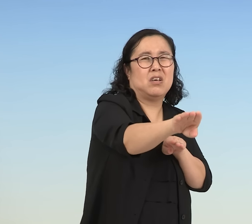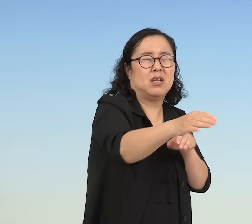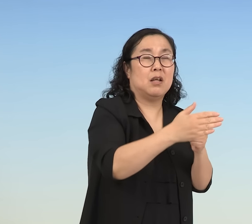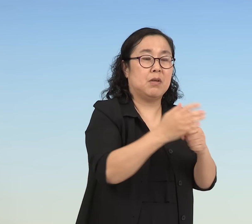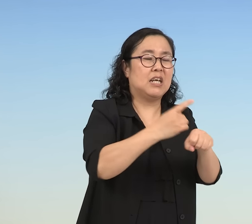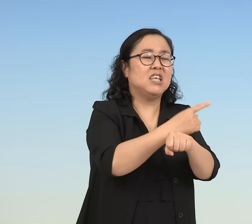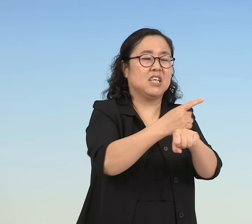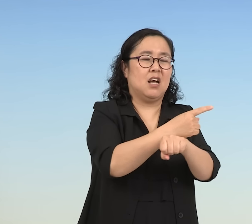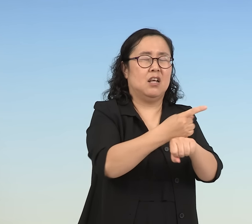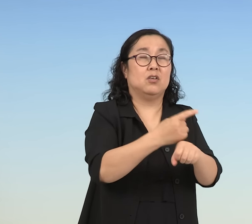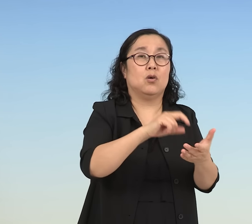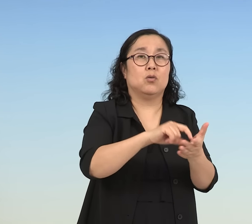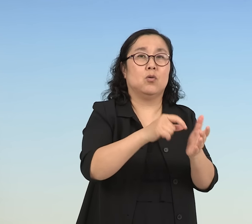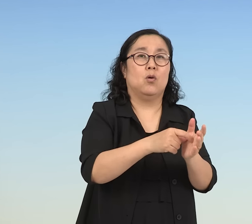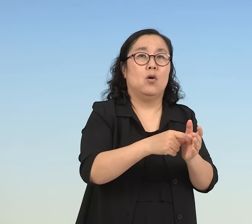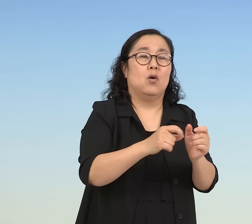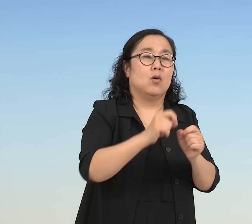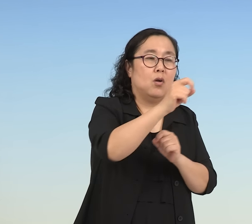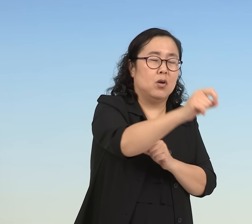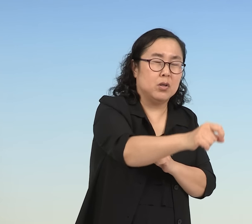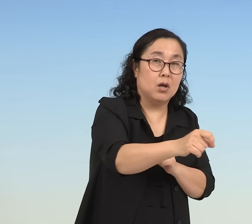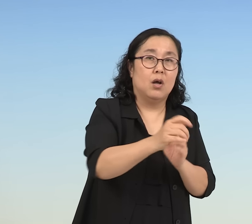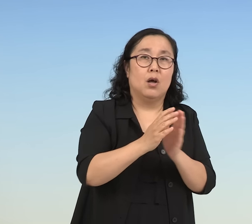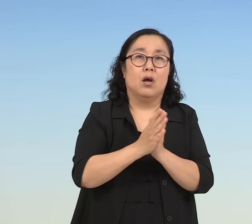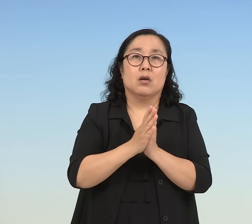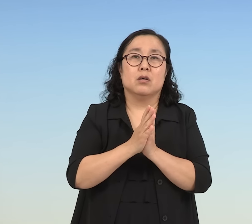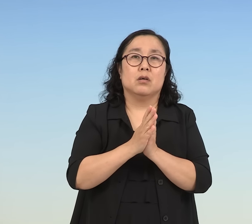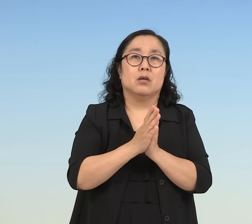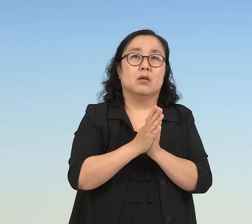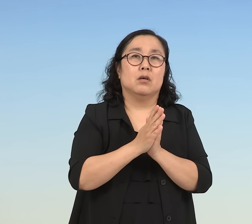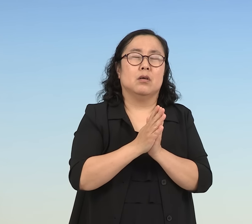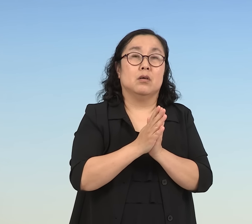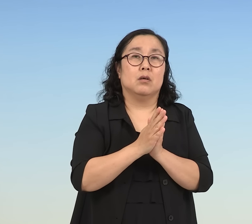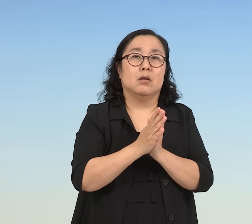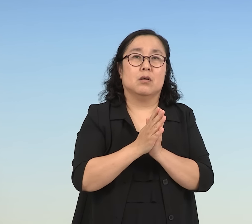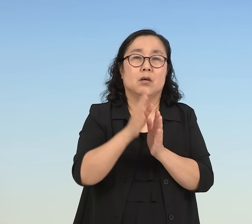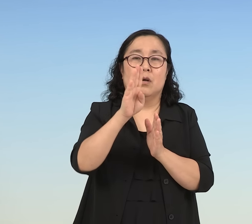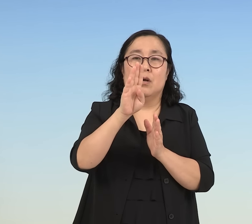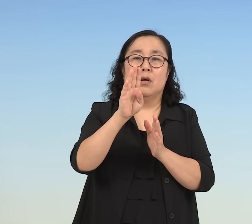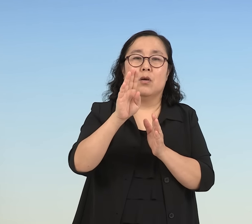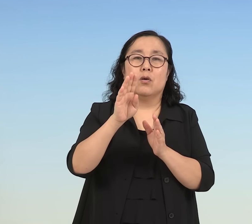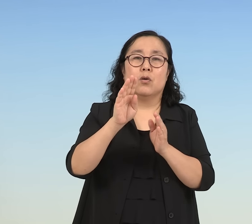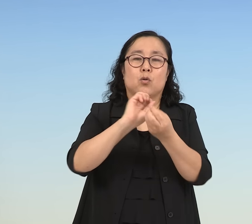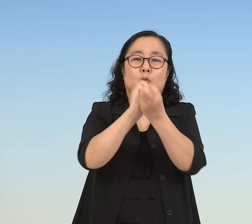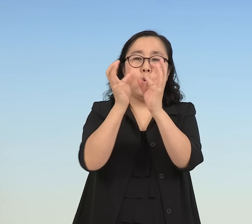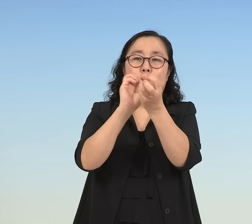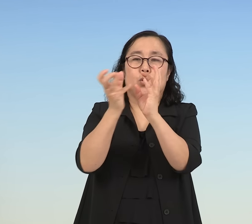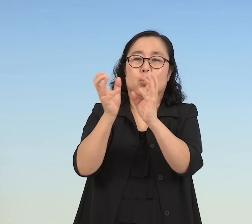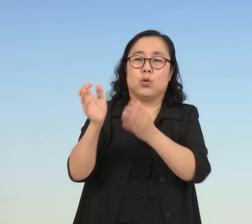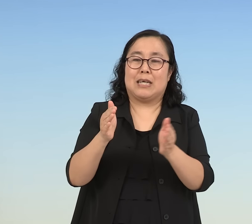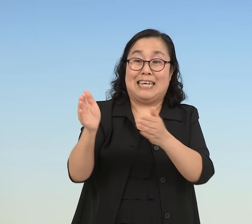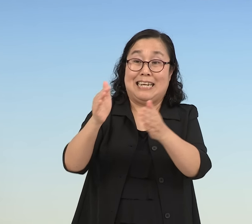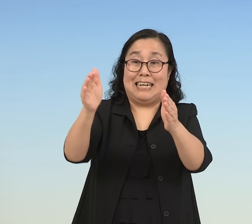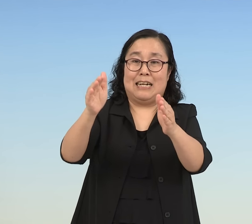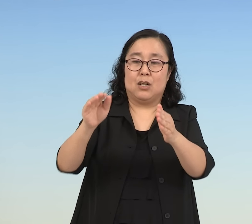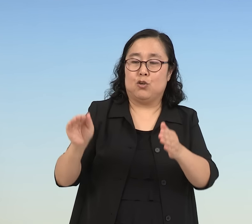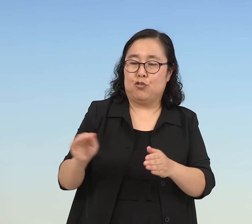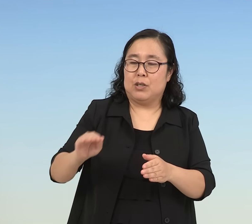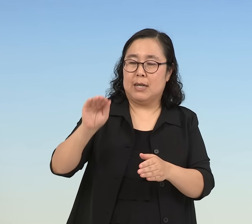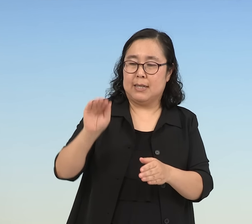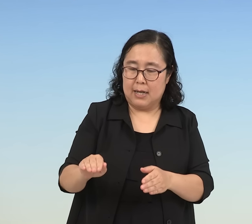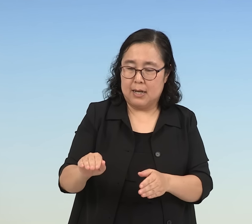시간 걸려갔거든요. 그래서 이제 부천에 들어가서 그 벚꽃하는 주차장으로